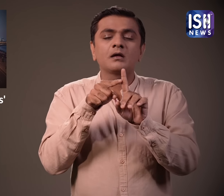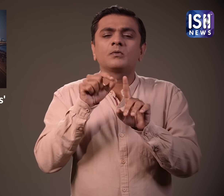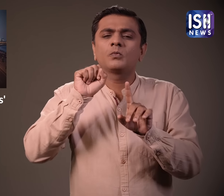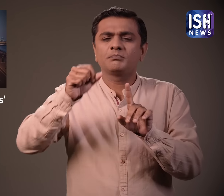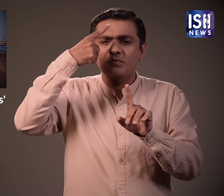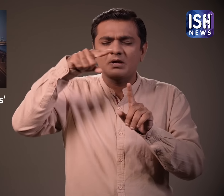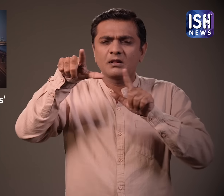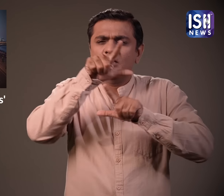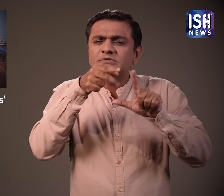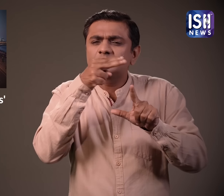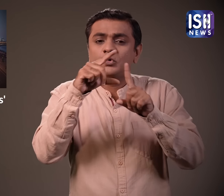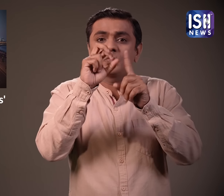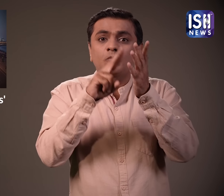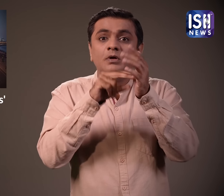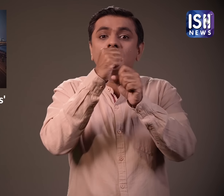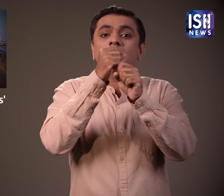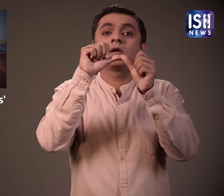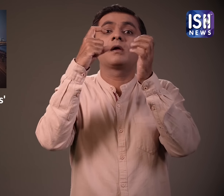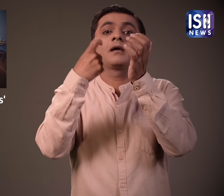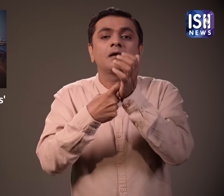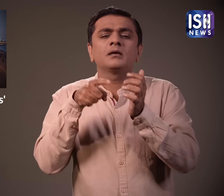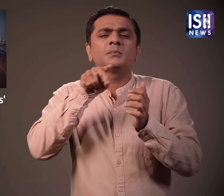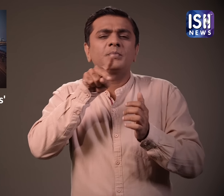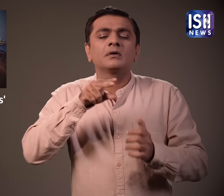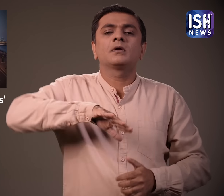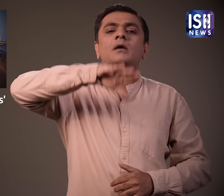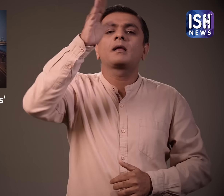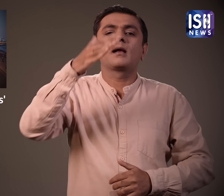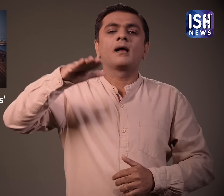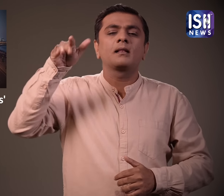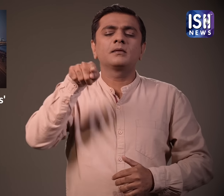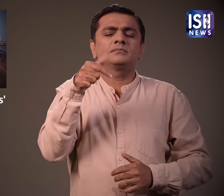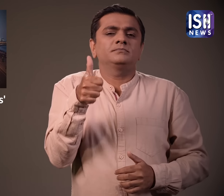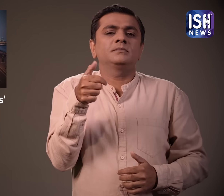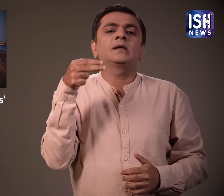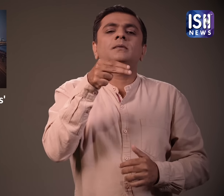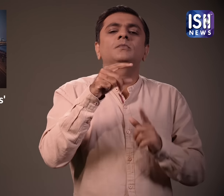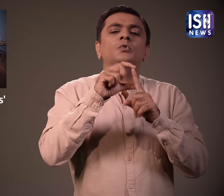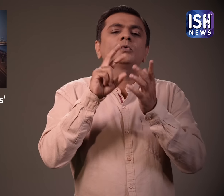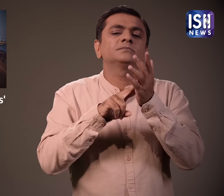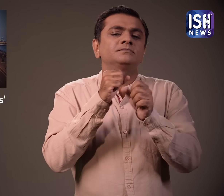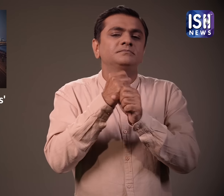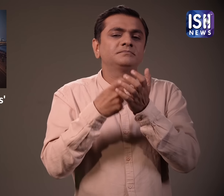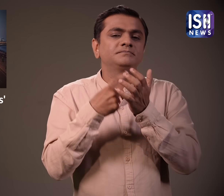है।